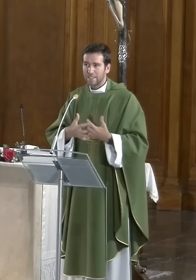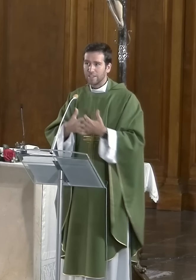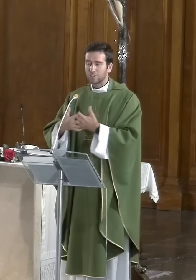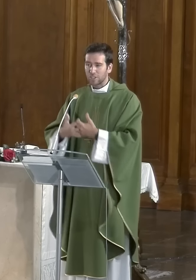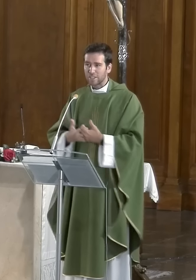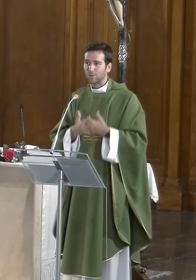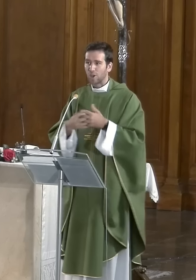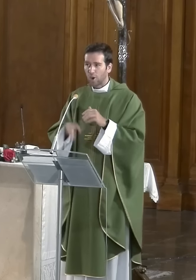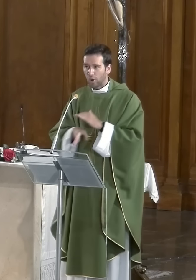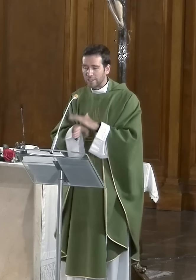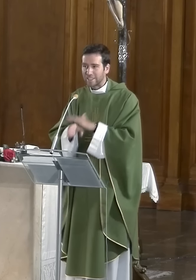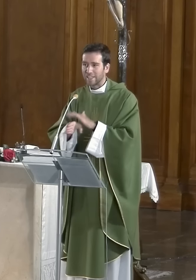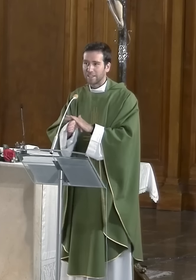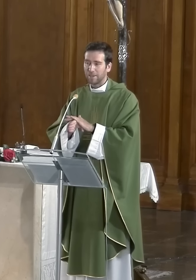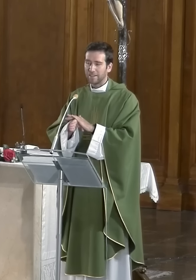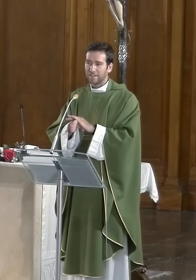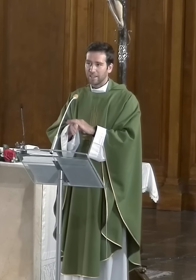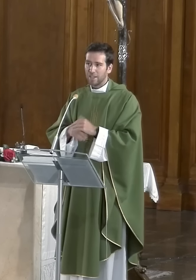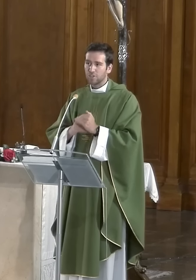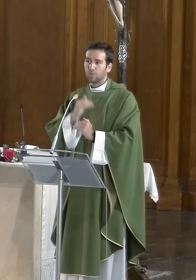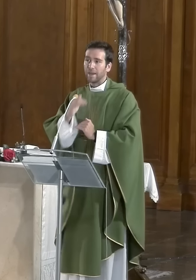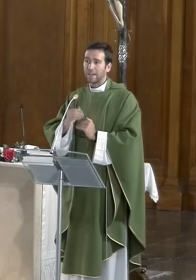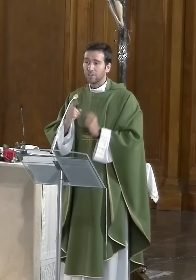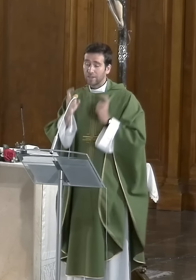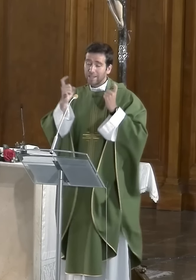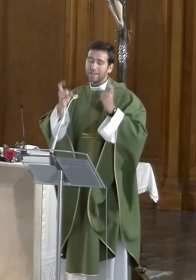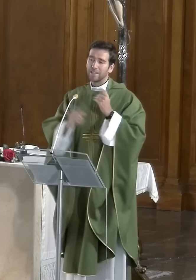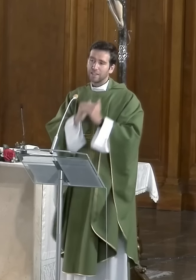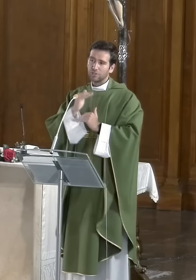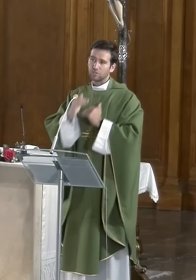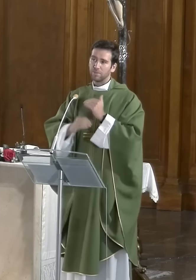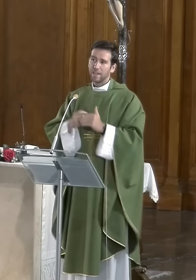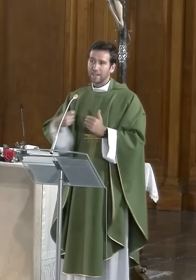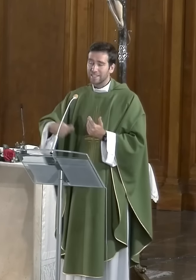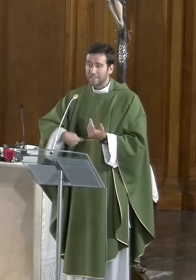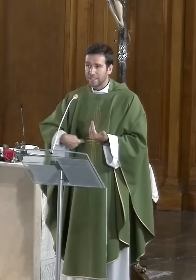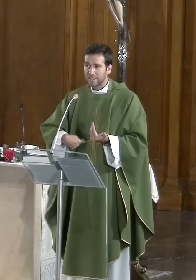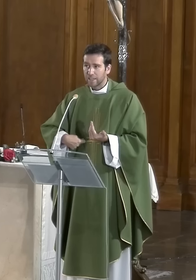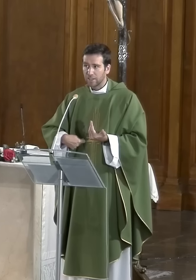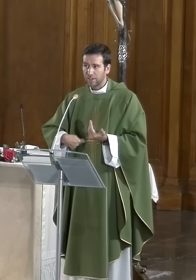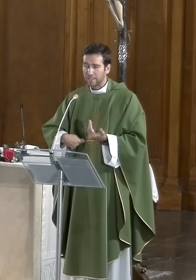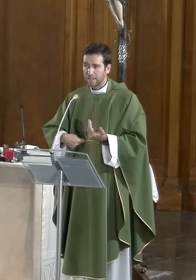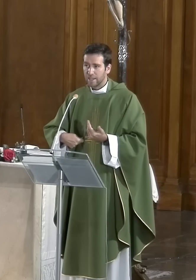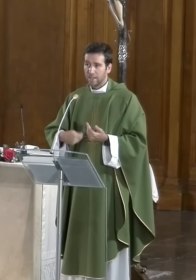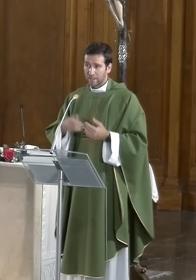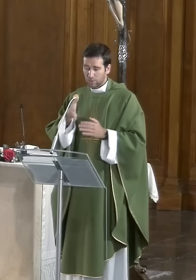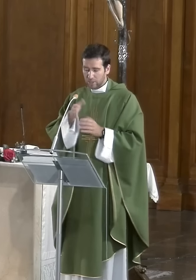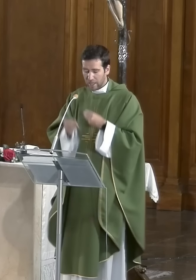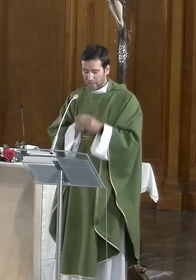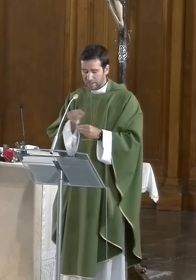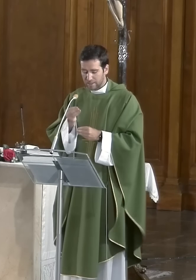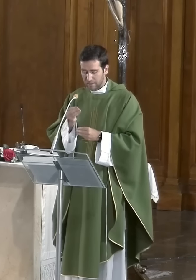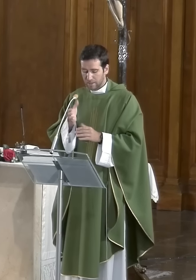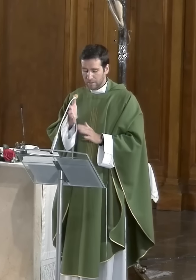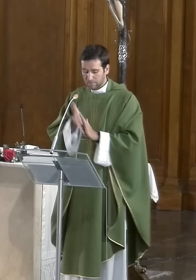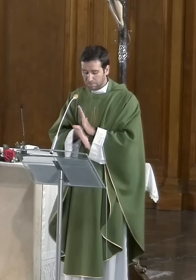nosotros estamos constantemente superando, intentando superar esas tentaciones causadas por